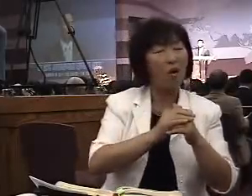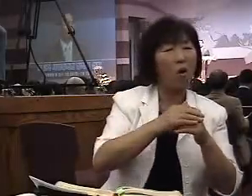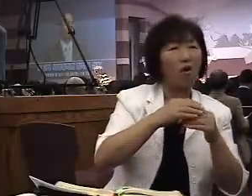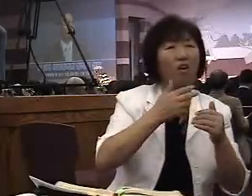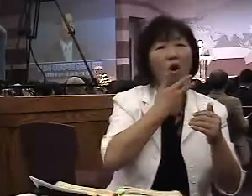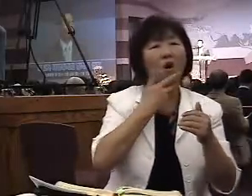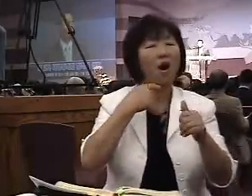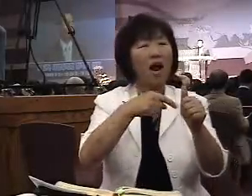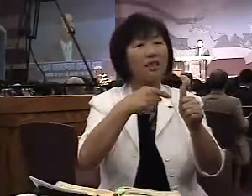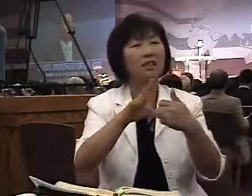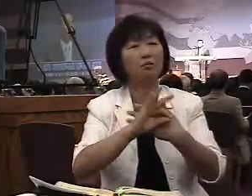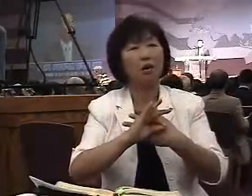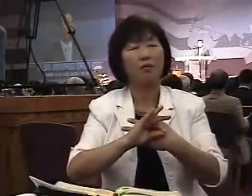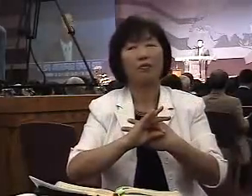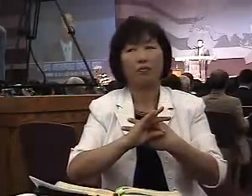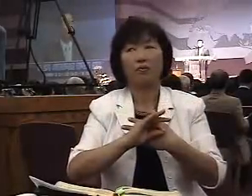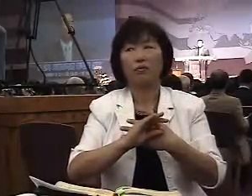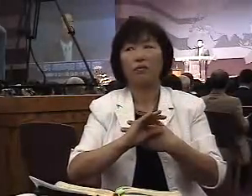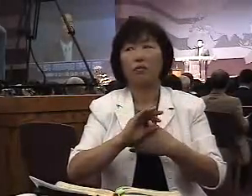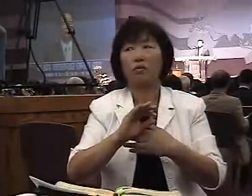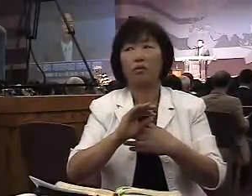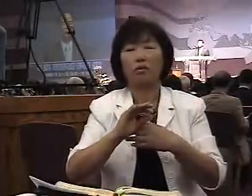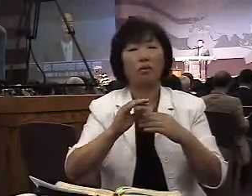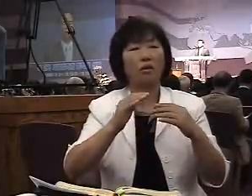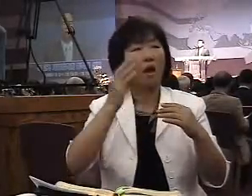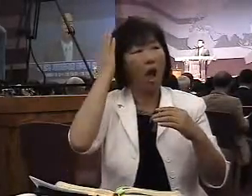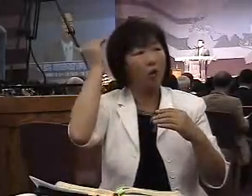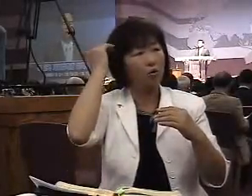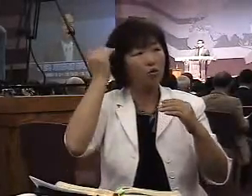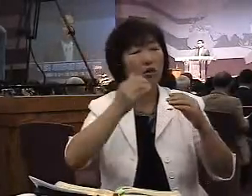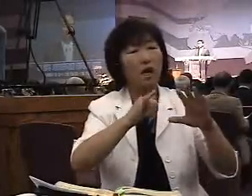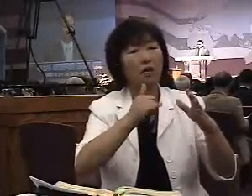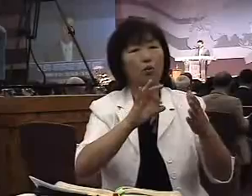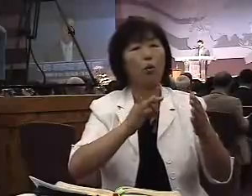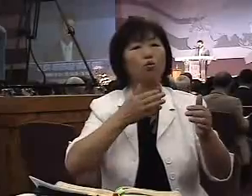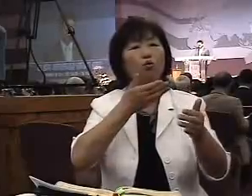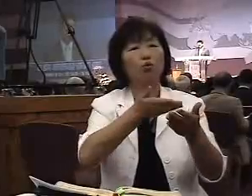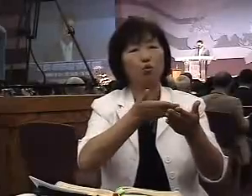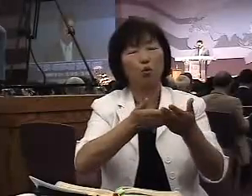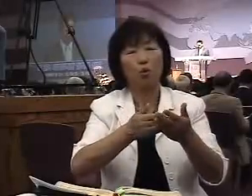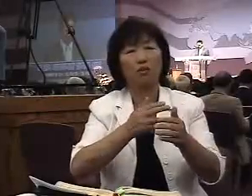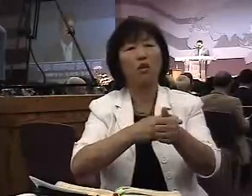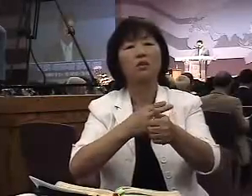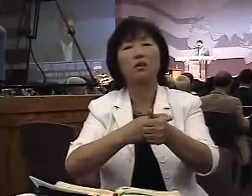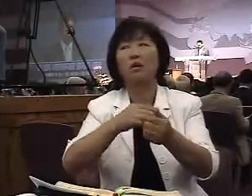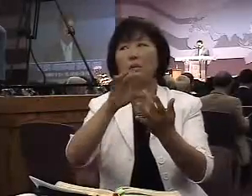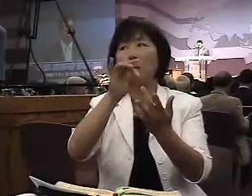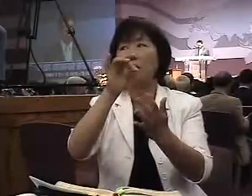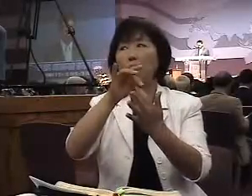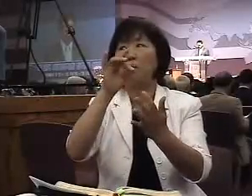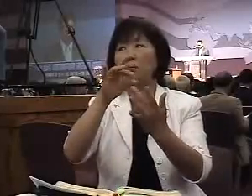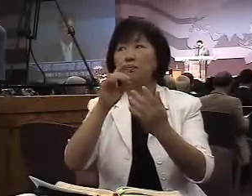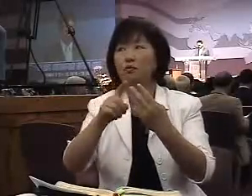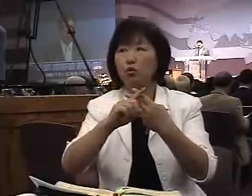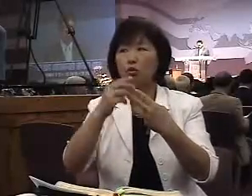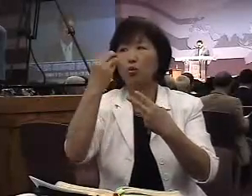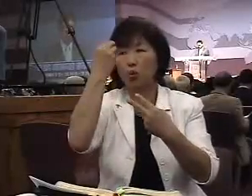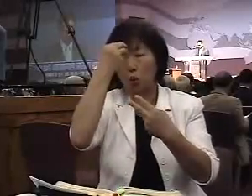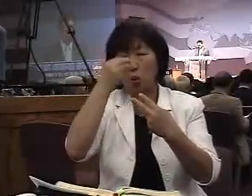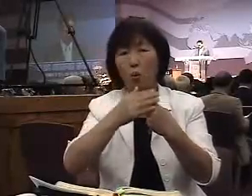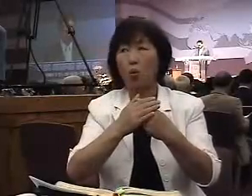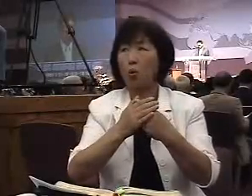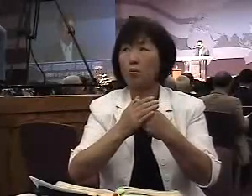선교사님 자녀들 또 이웃에 가난한 집안에 있는 우리 자녀들을 위해서